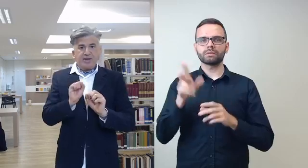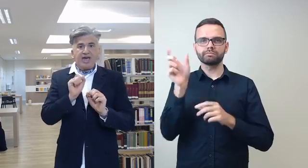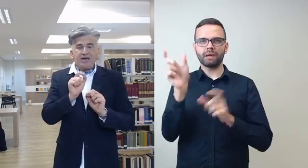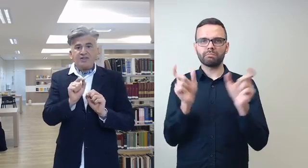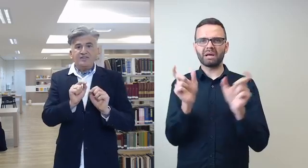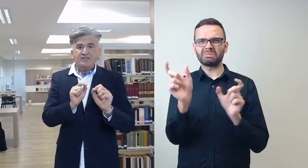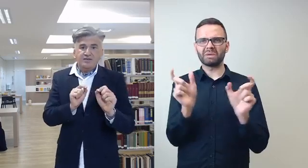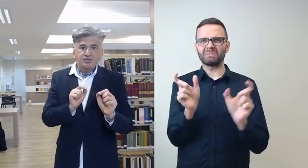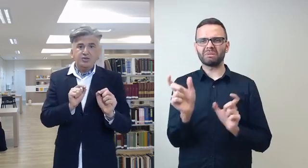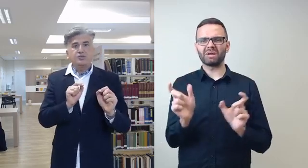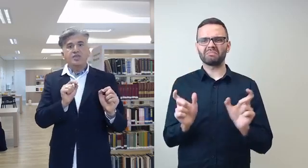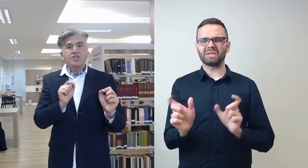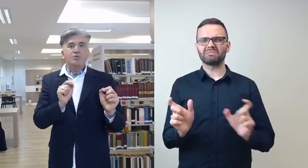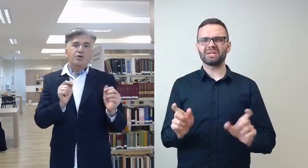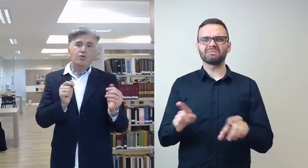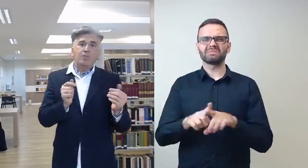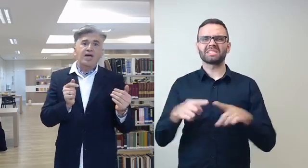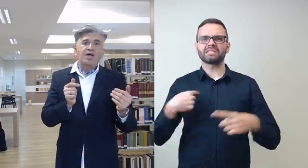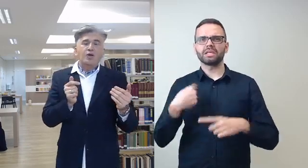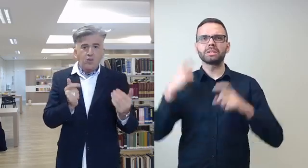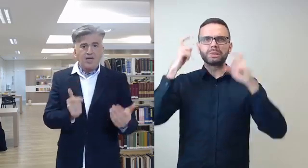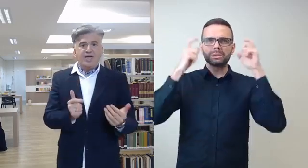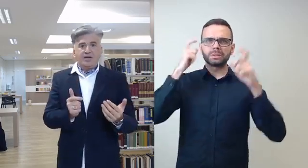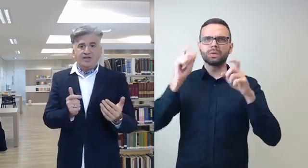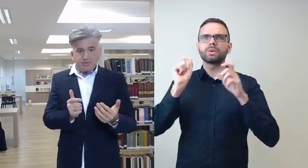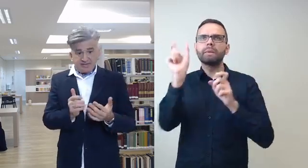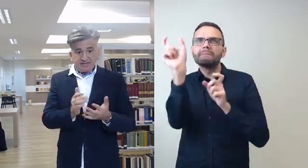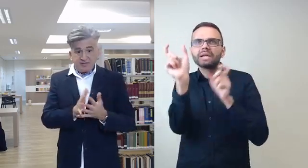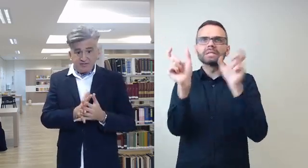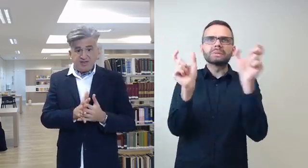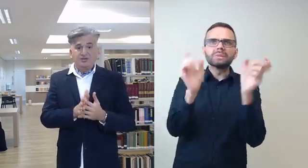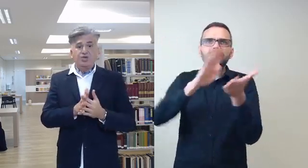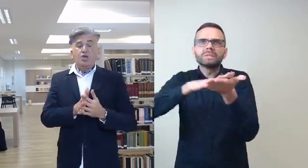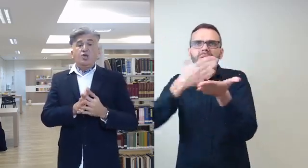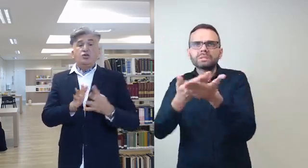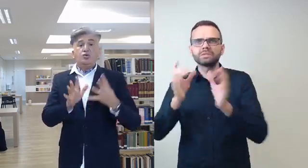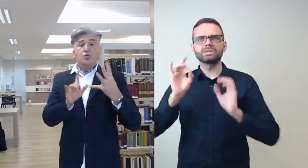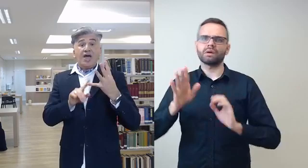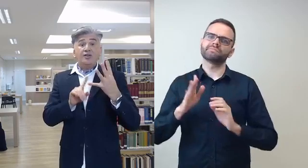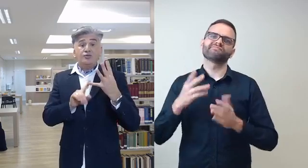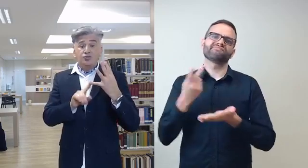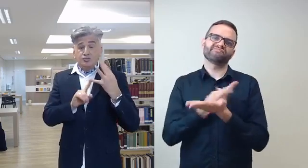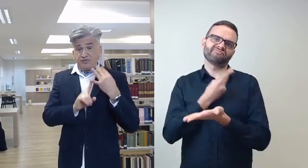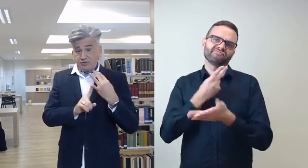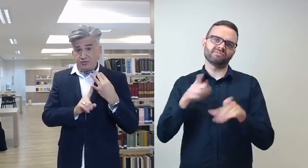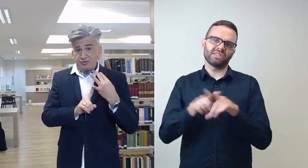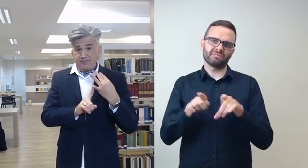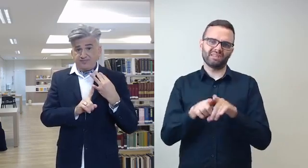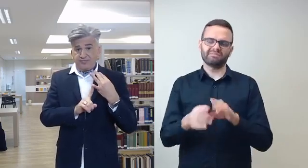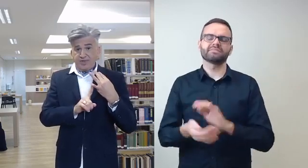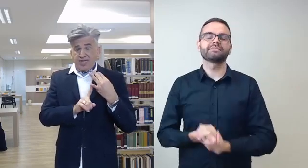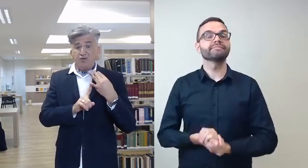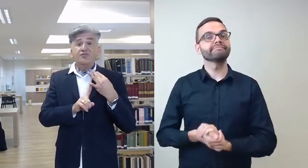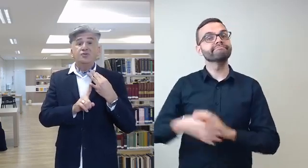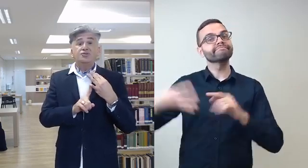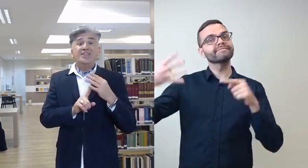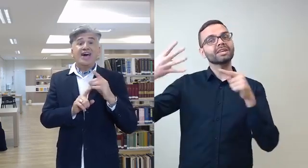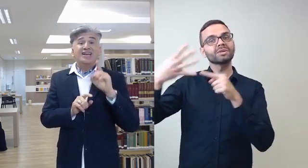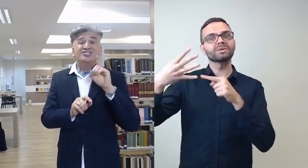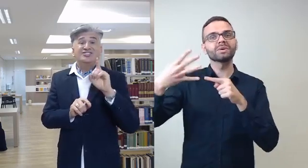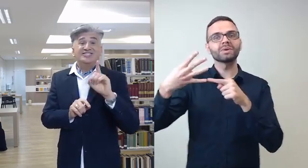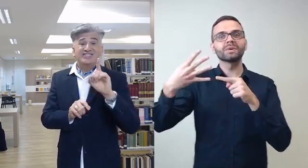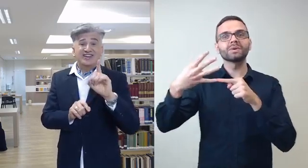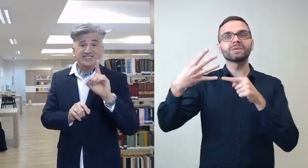pego essa palavra e sinto que eu tenho que me preocupar com ela, com a interpretação do fato. E o quarto, último filtro, é o filtro